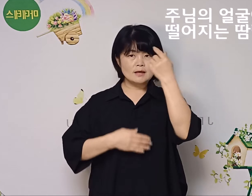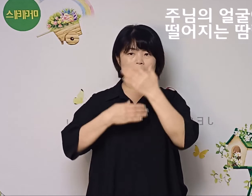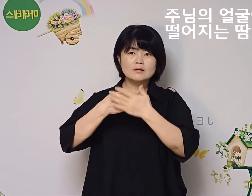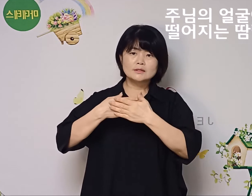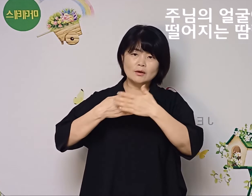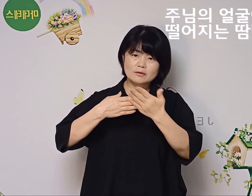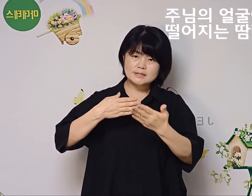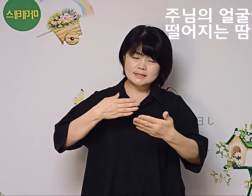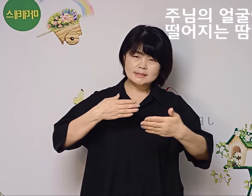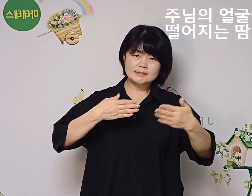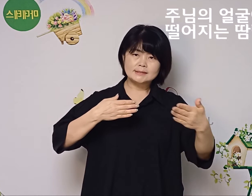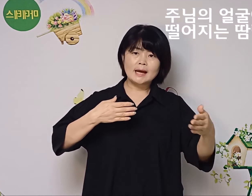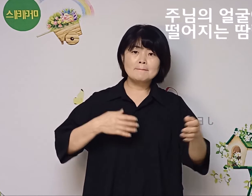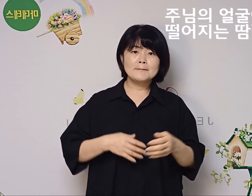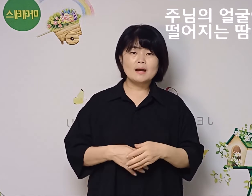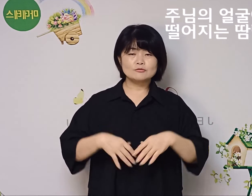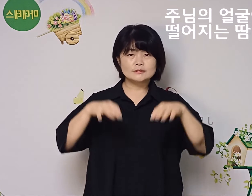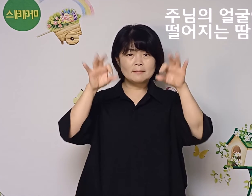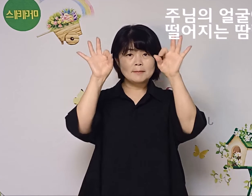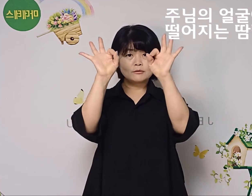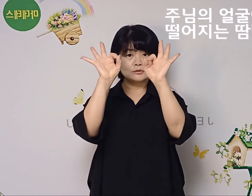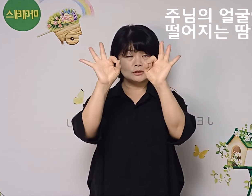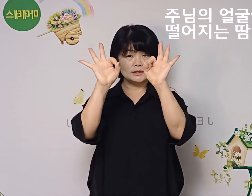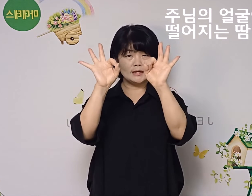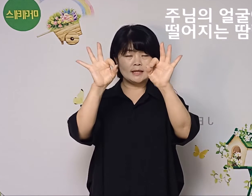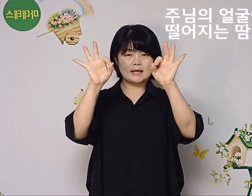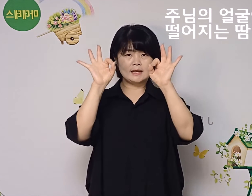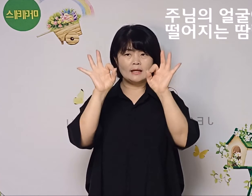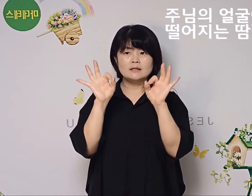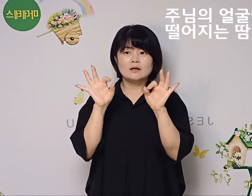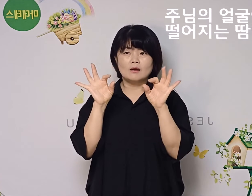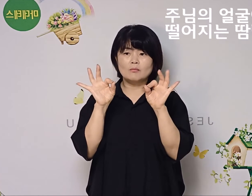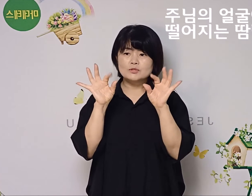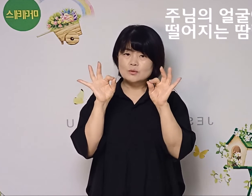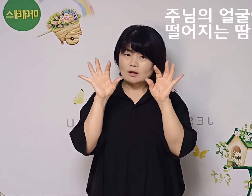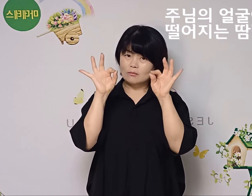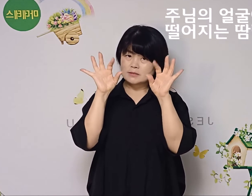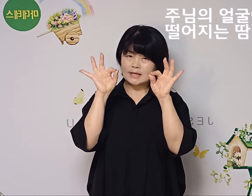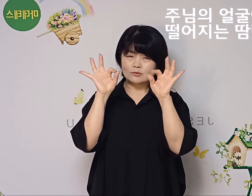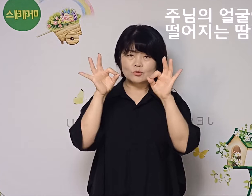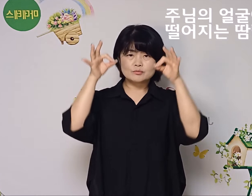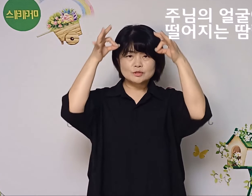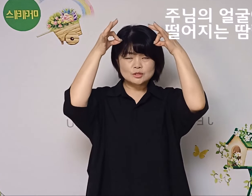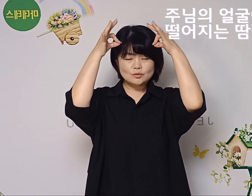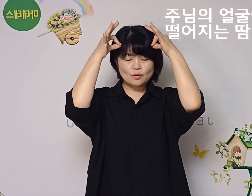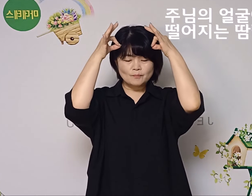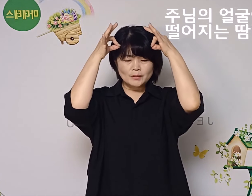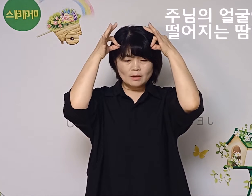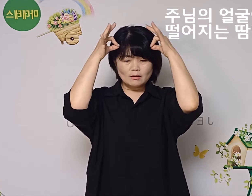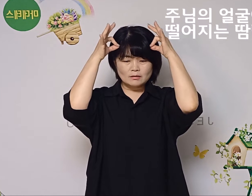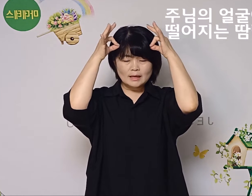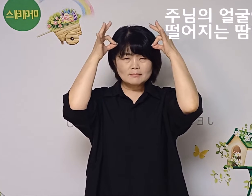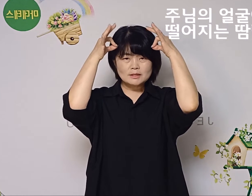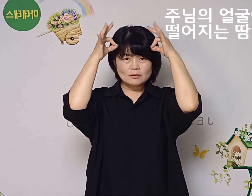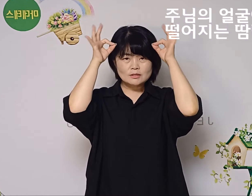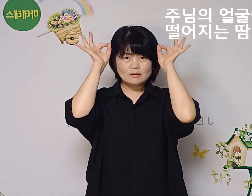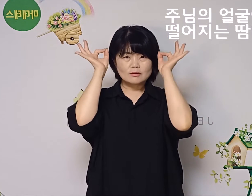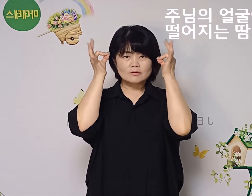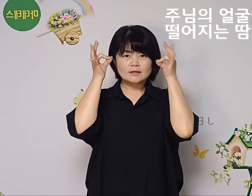얼굴에서 떨어지는 땀방울을 이렇게 약간 엄지와 검지 양손을 붙이시고 땀이 여기서 이렇게